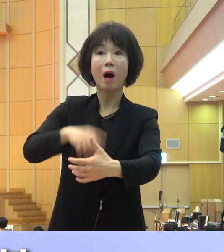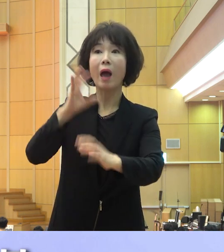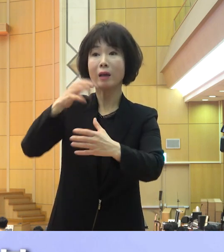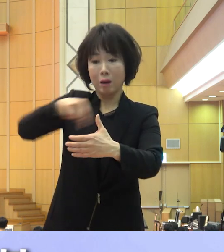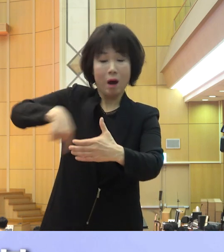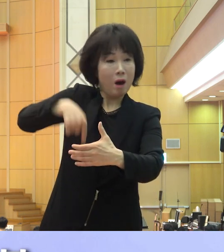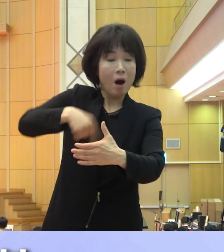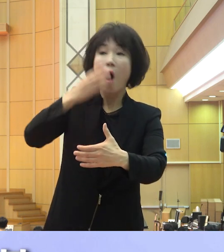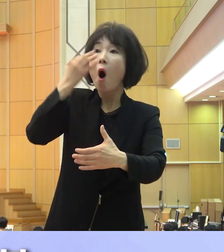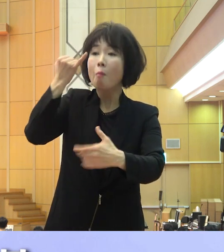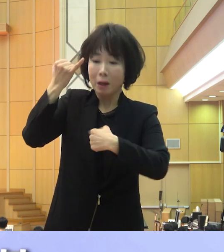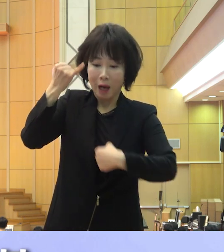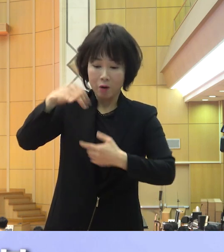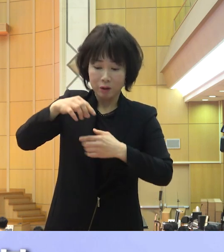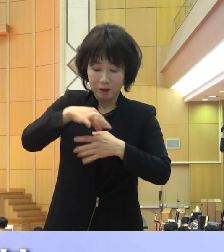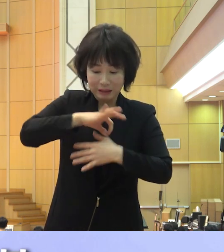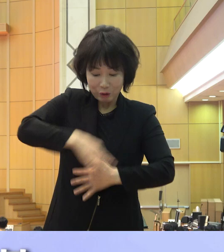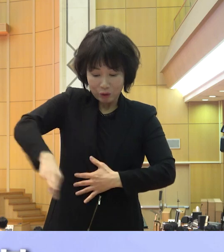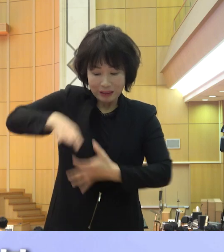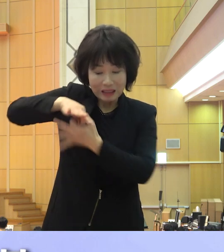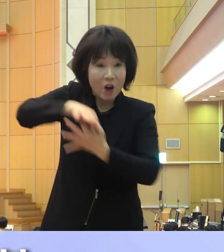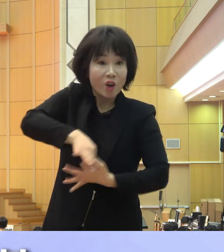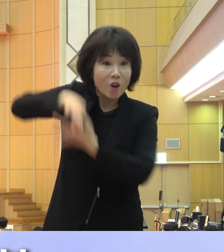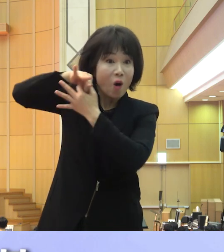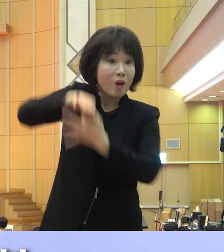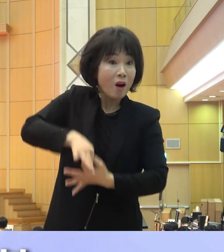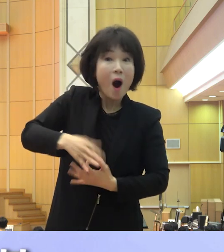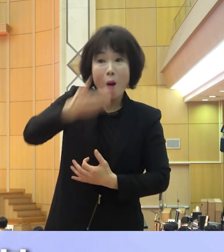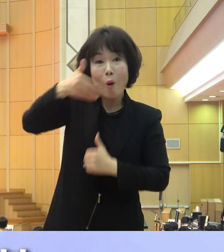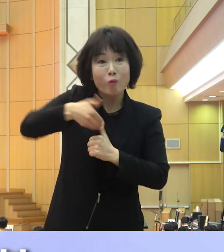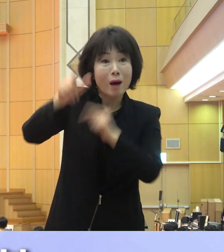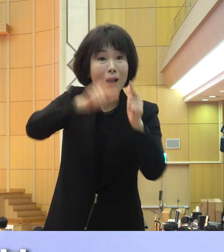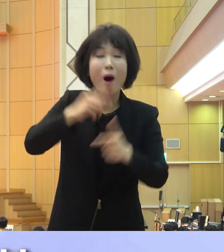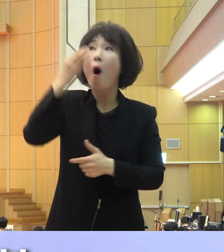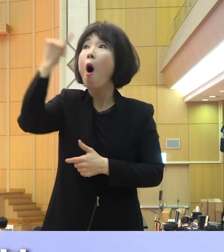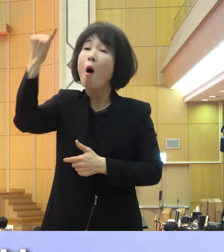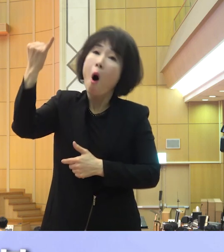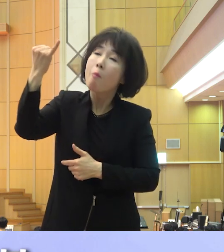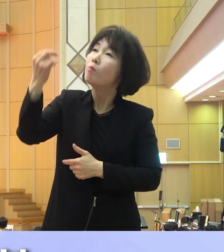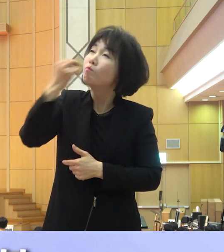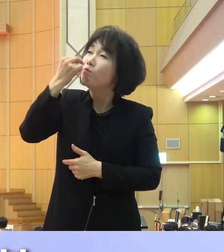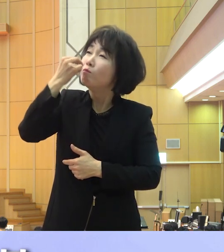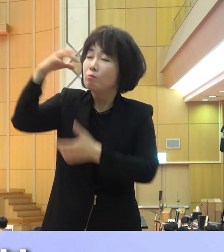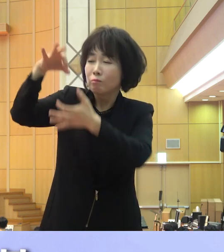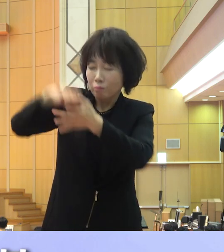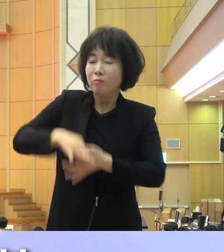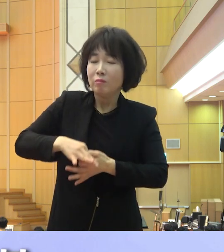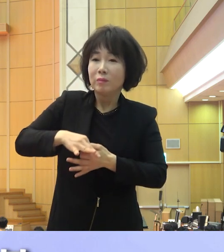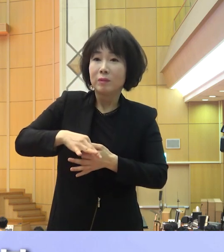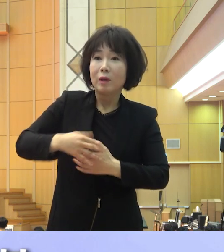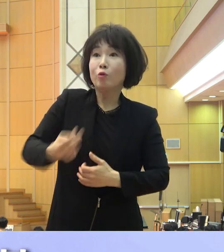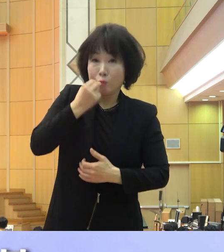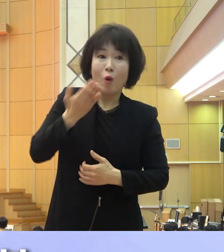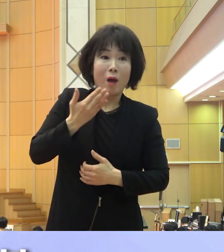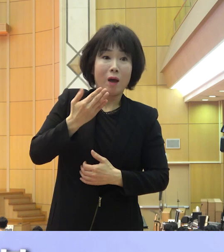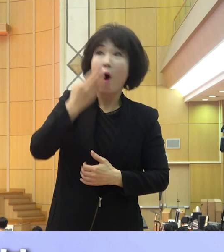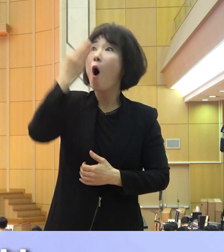하나로 어머니와 연결돼 가지고 어머니가 숨 쉬는 것이 아이도 숨 쉬는